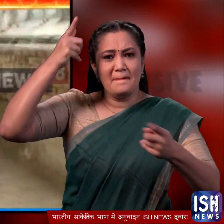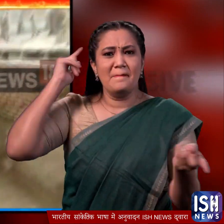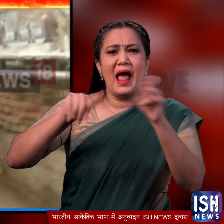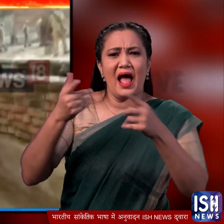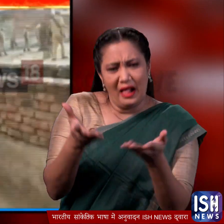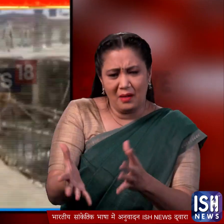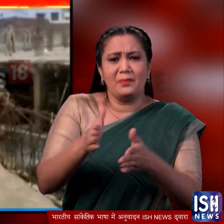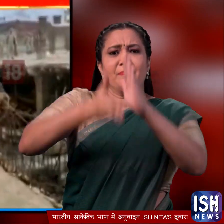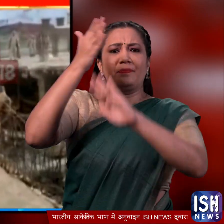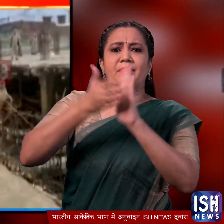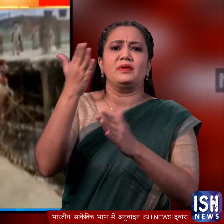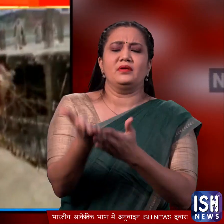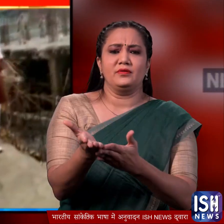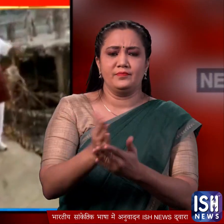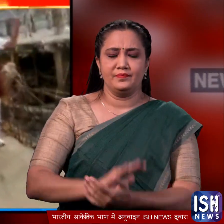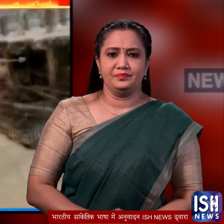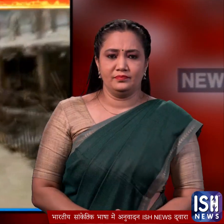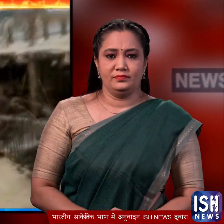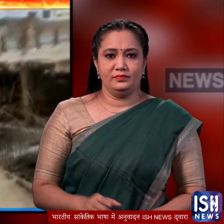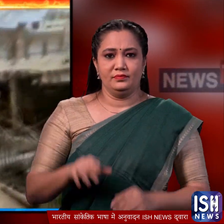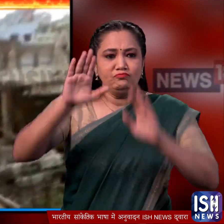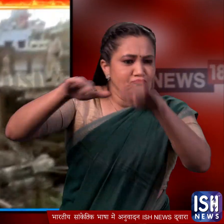की जानकारी दी गई।